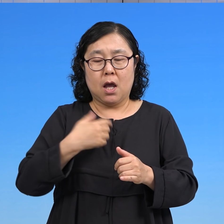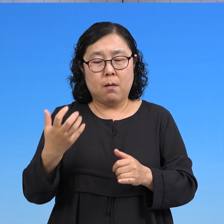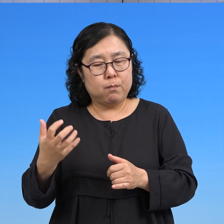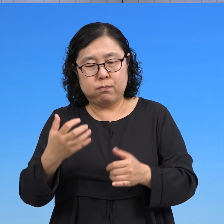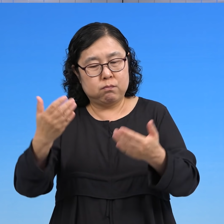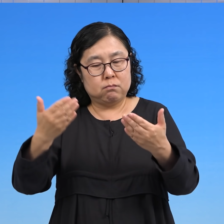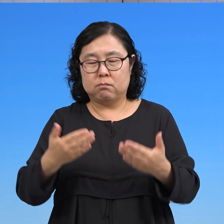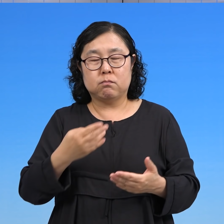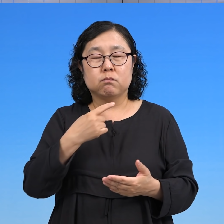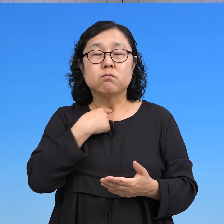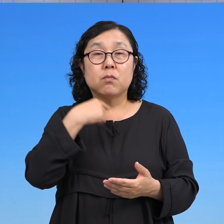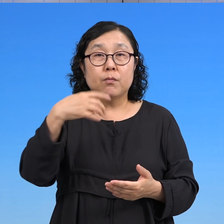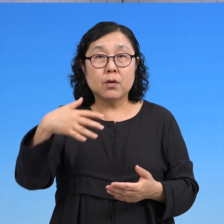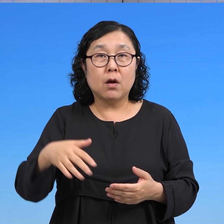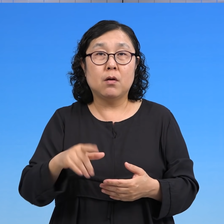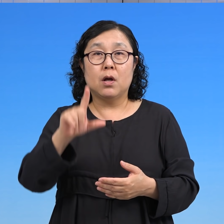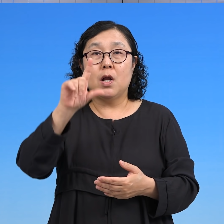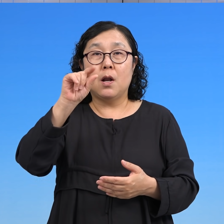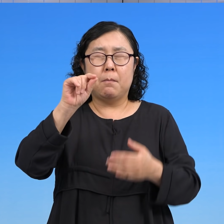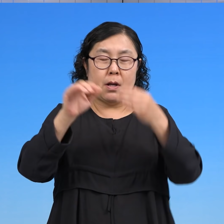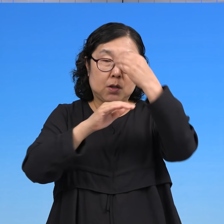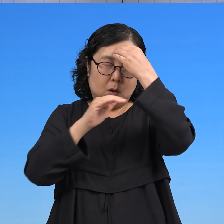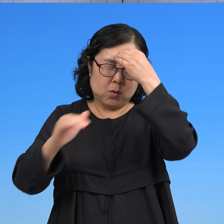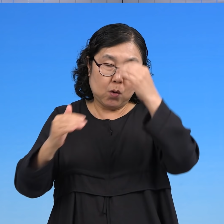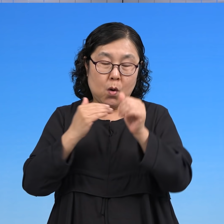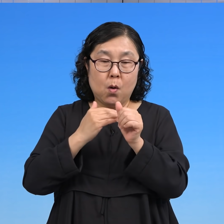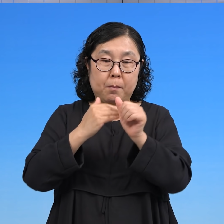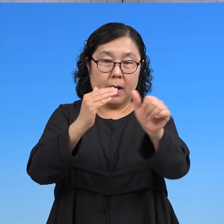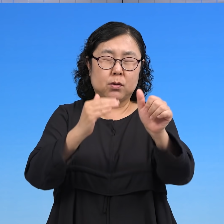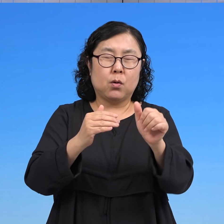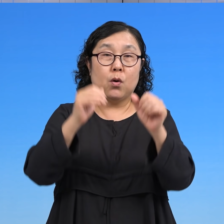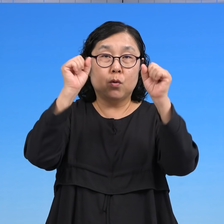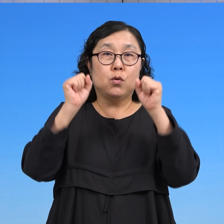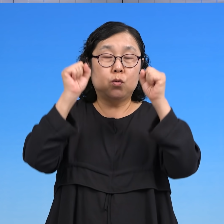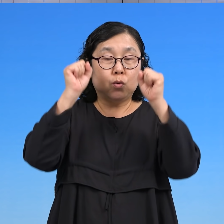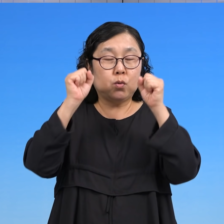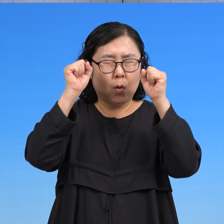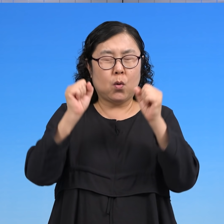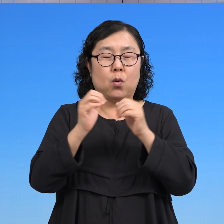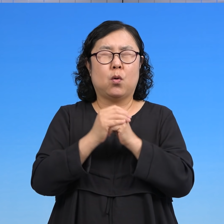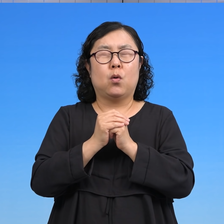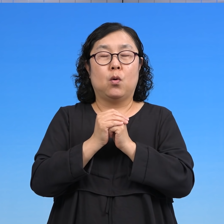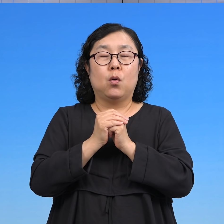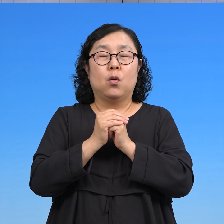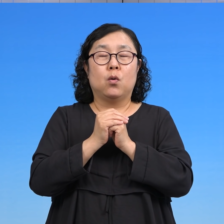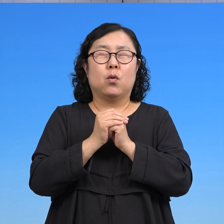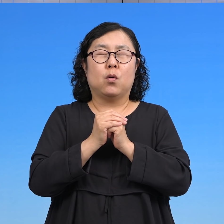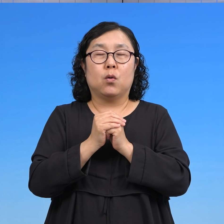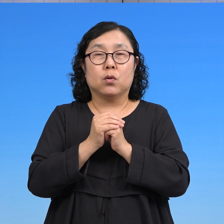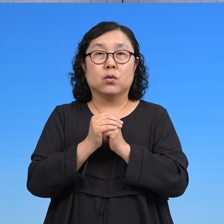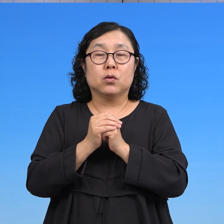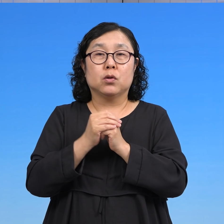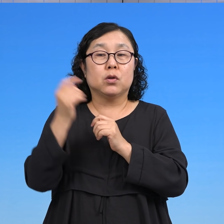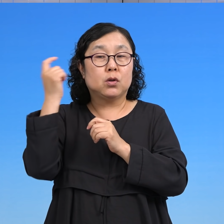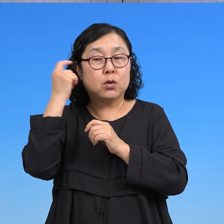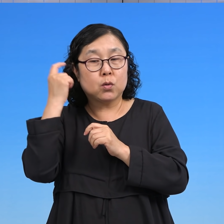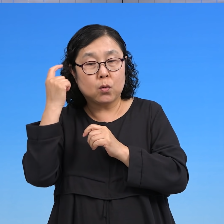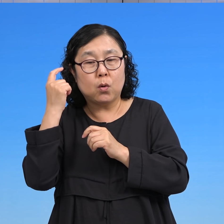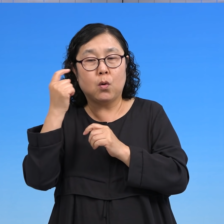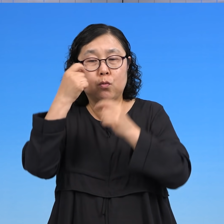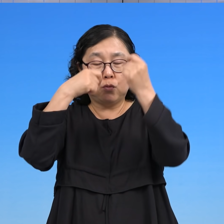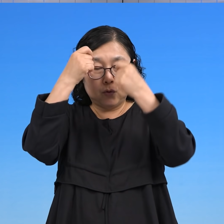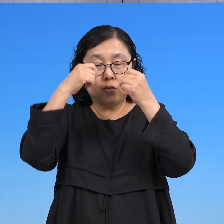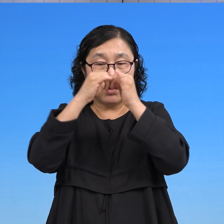주고 상처를 줍니까? 지금 1만 성도 파송 운동을 선언하고 막 우신다는 이야기는 많이 듣는데 한 명도 저한테